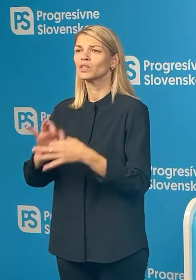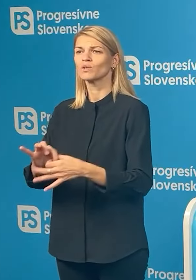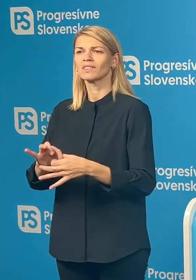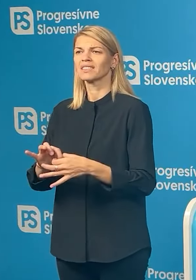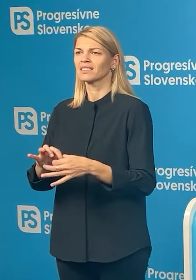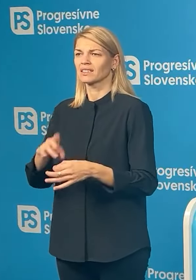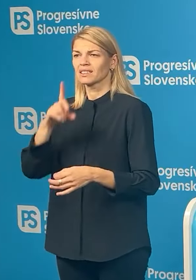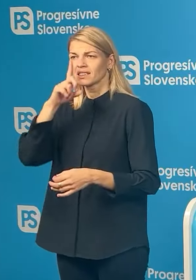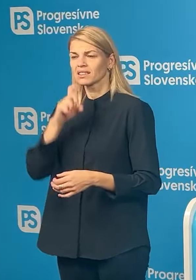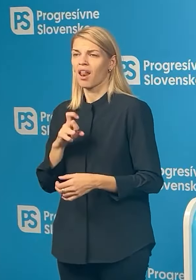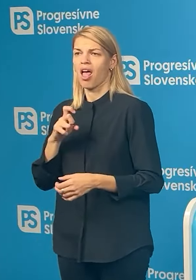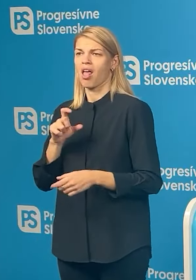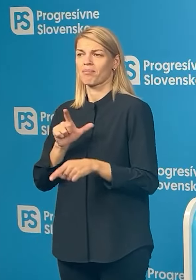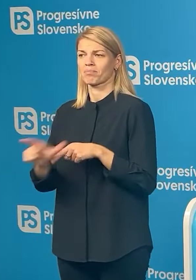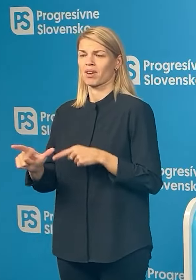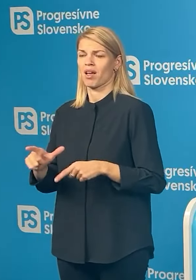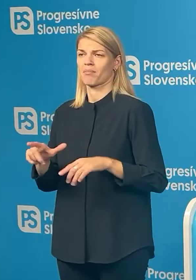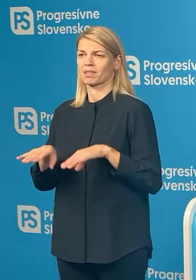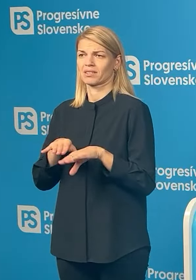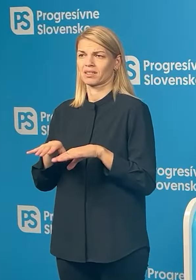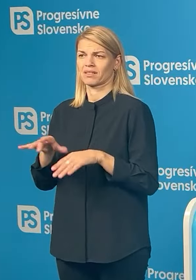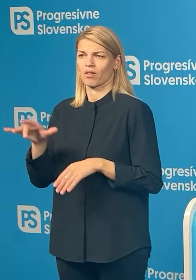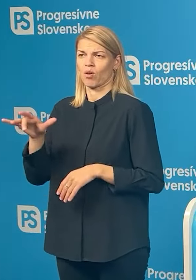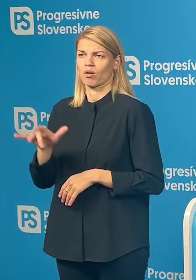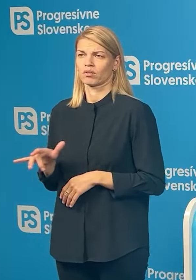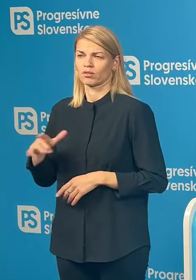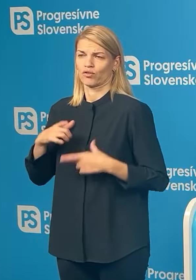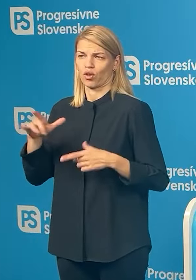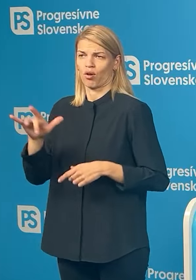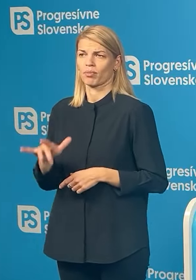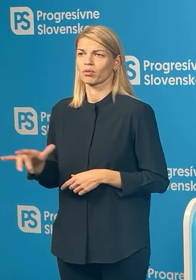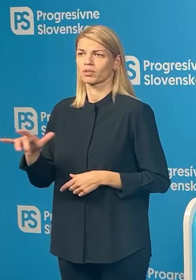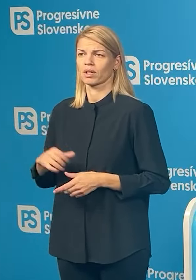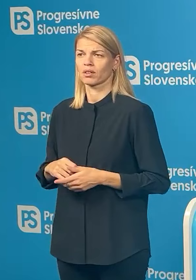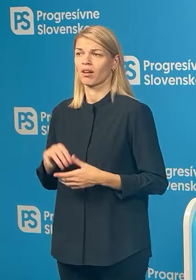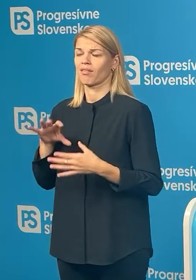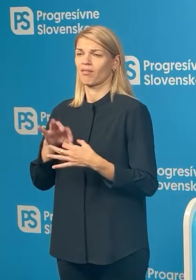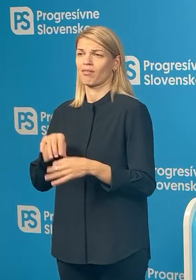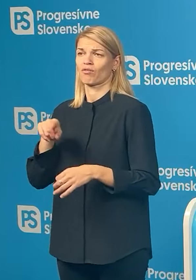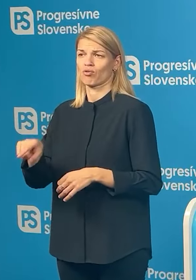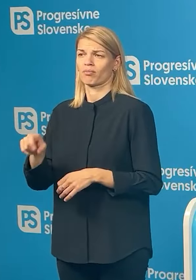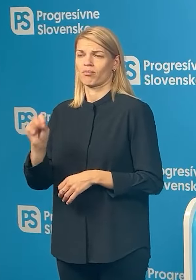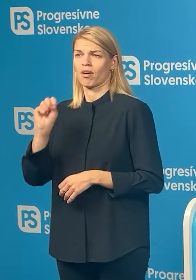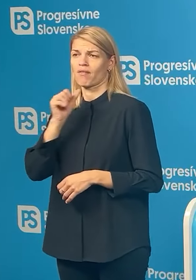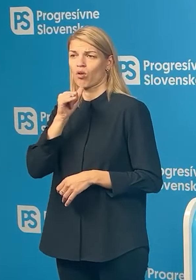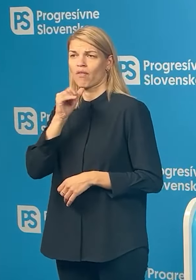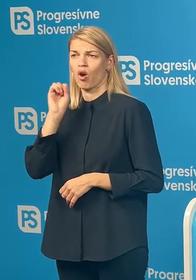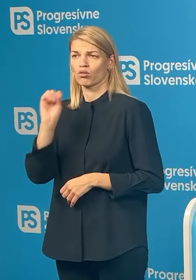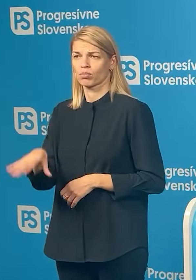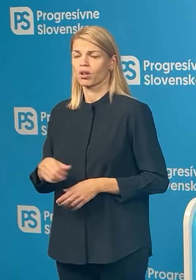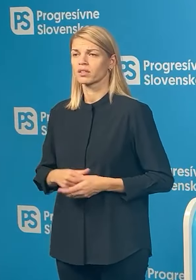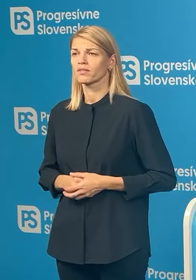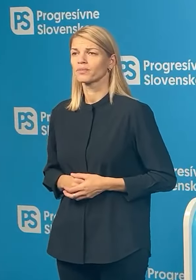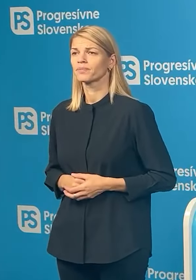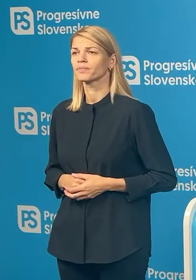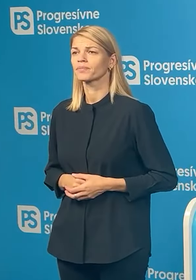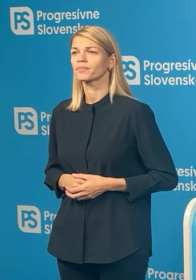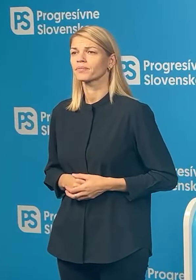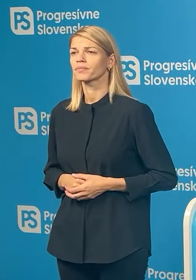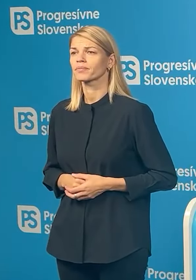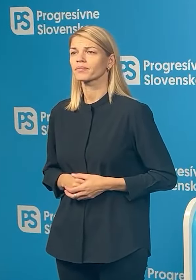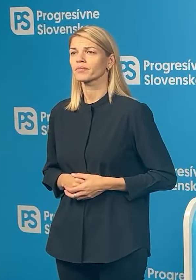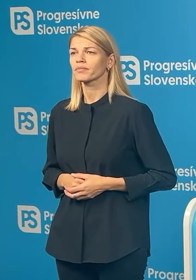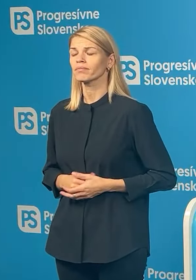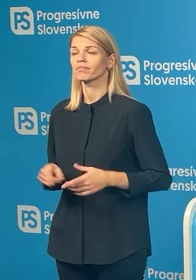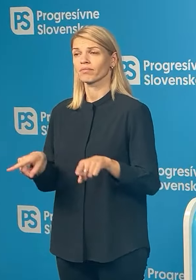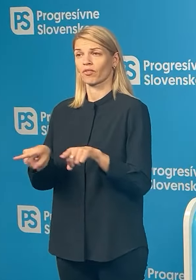Slovensku. Na záver chcem povedať, že v súvislosti s konsolidáciou verejných financií hovoríme,